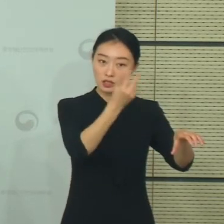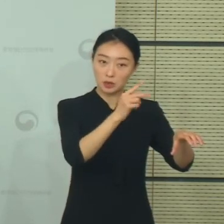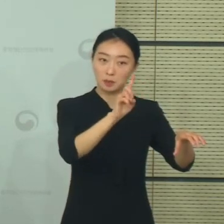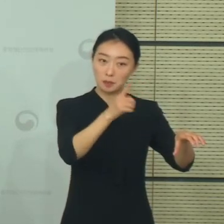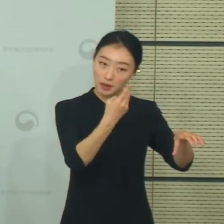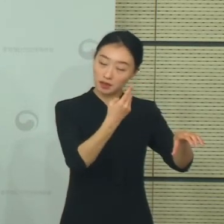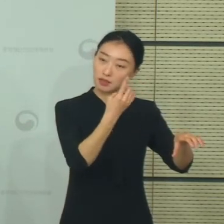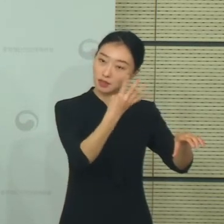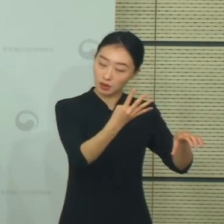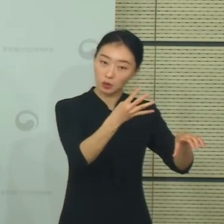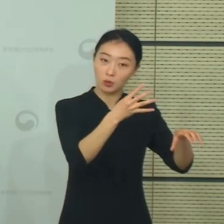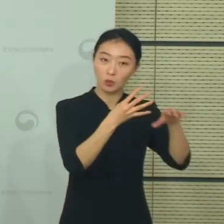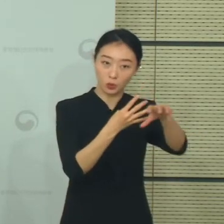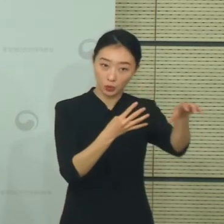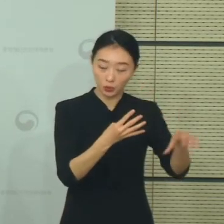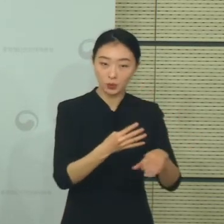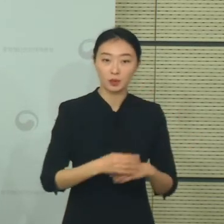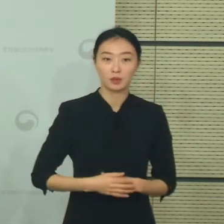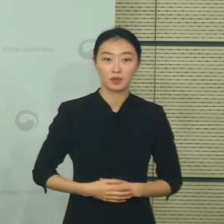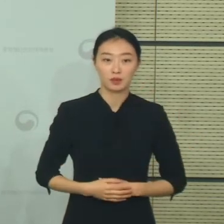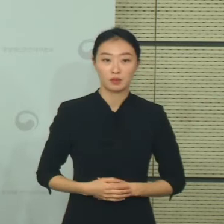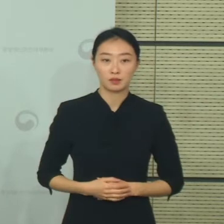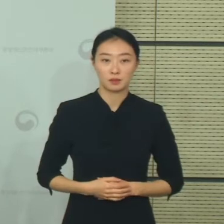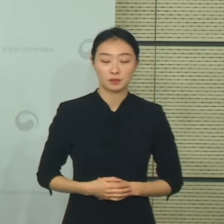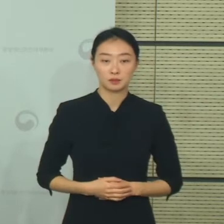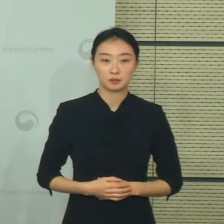26,104곳, 그다음에